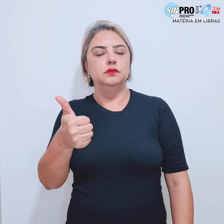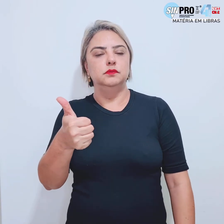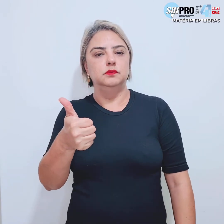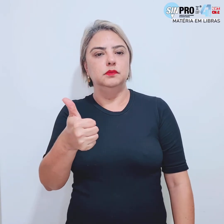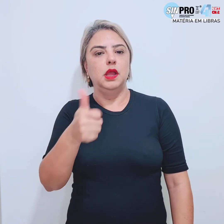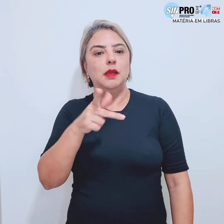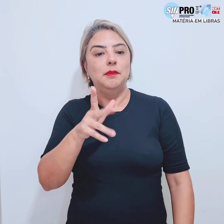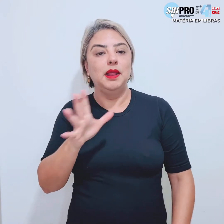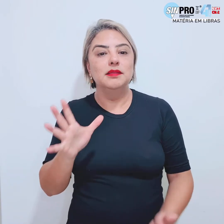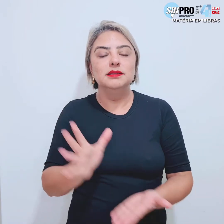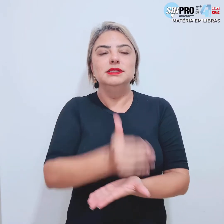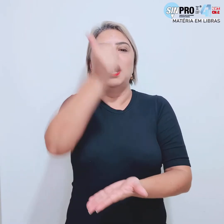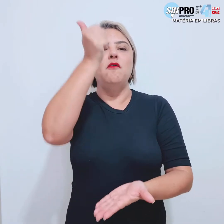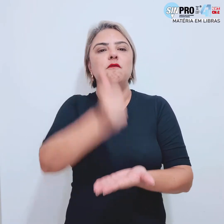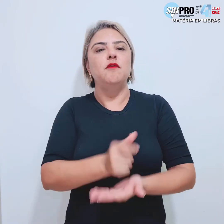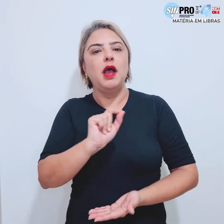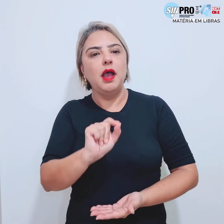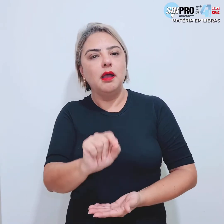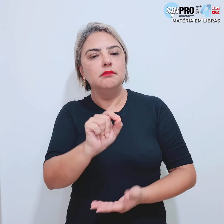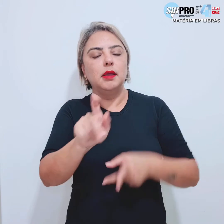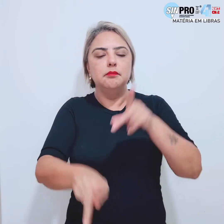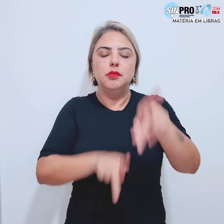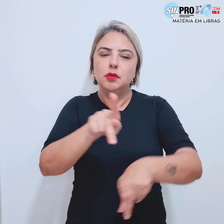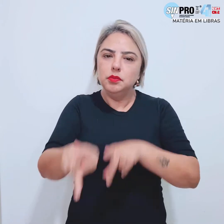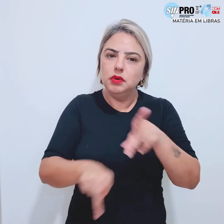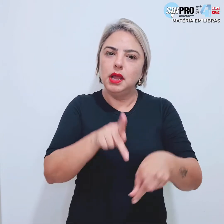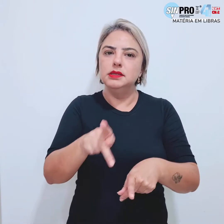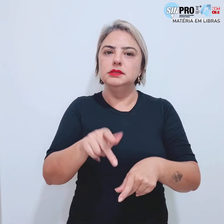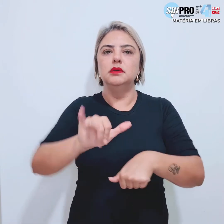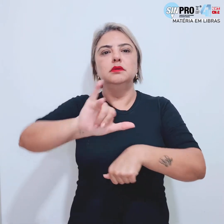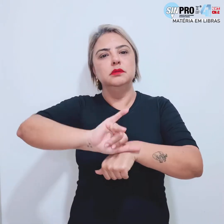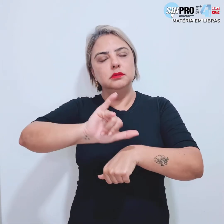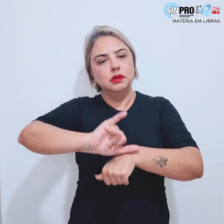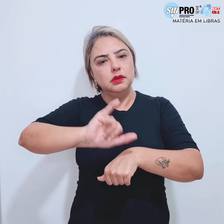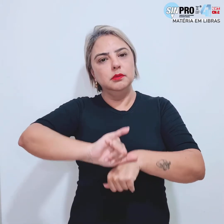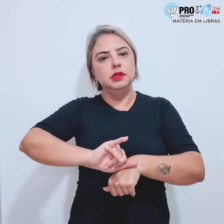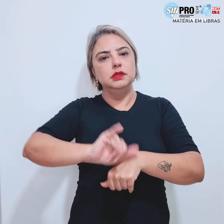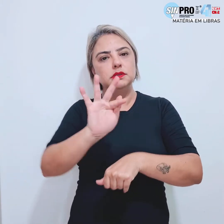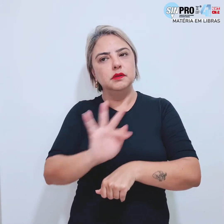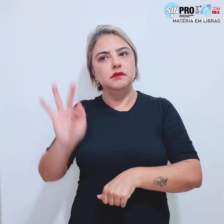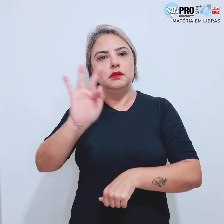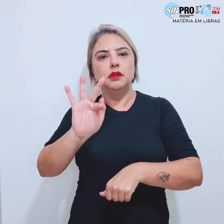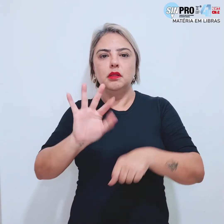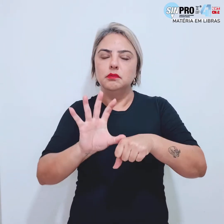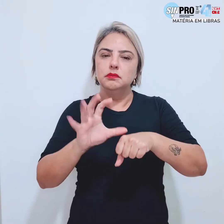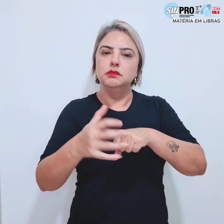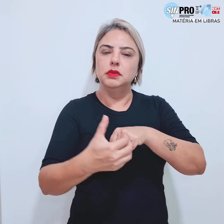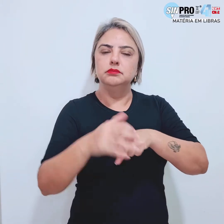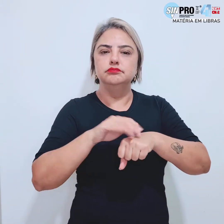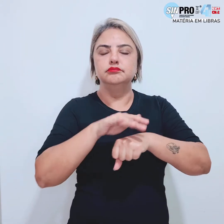14.125/2021, para salvar a população da capital federal da pandemia.